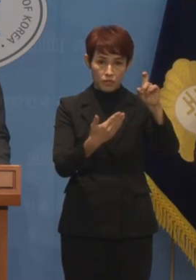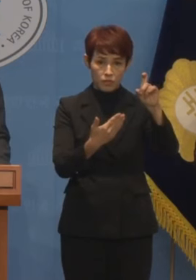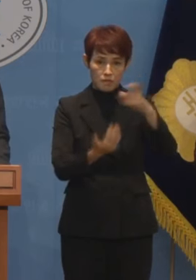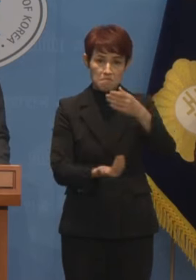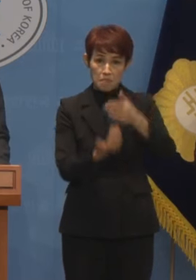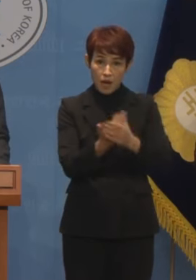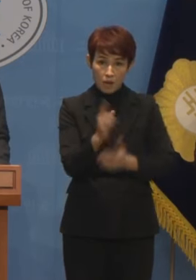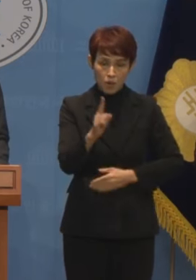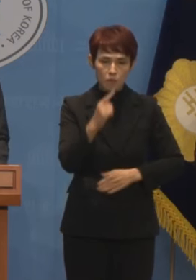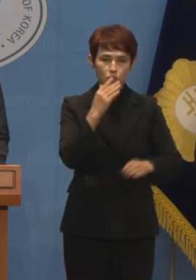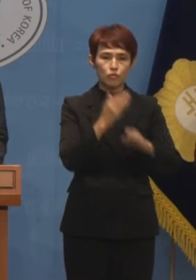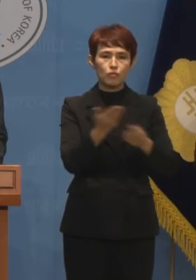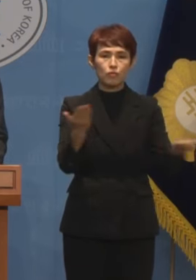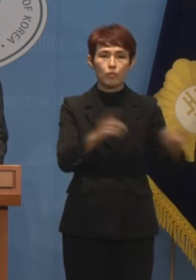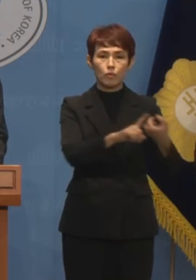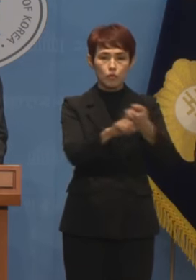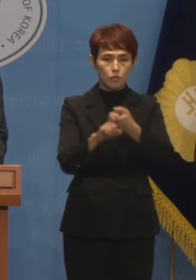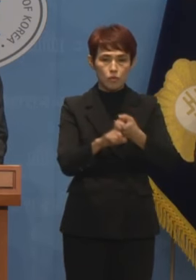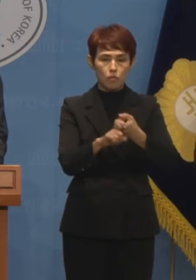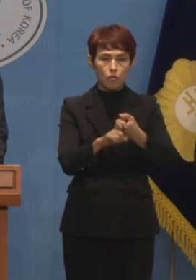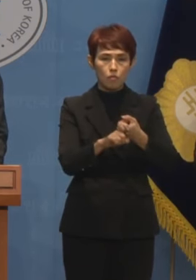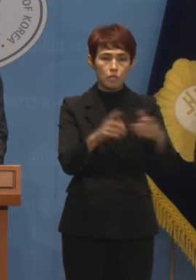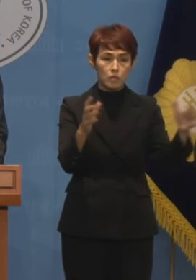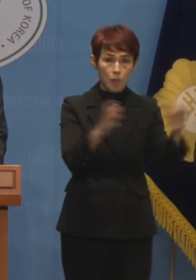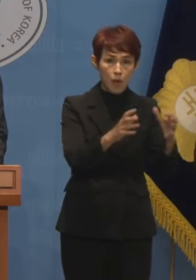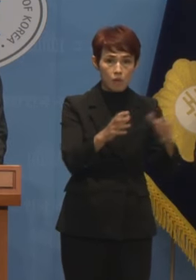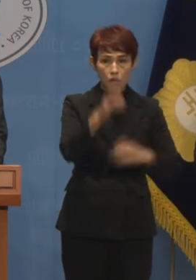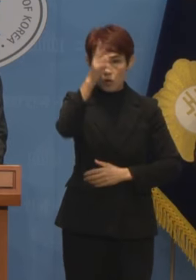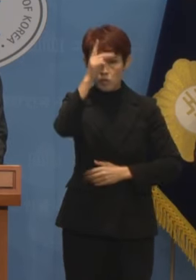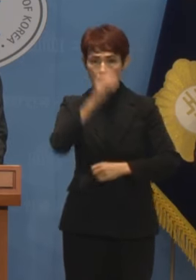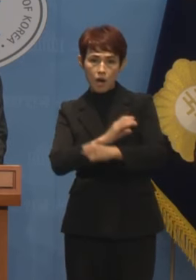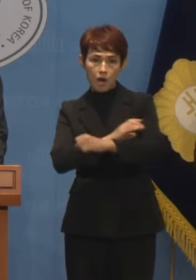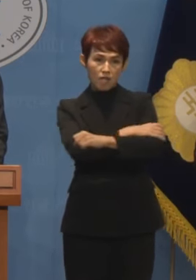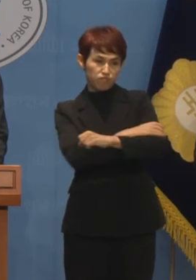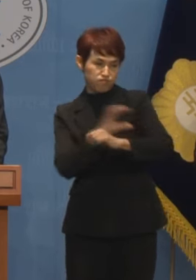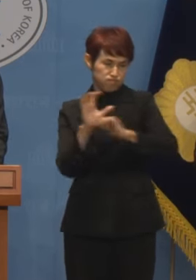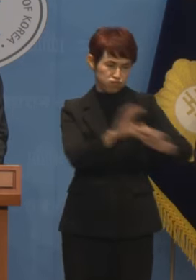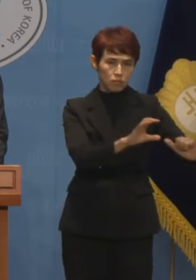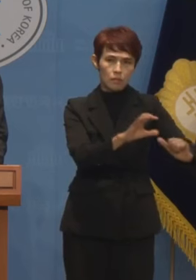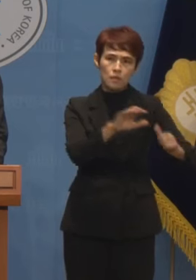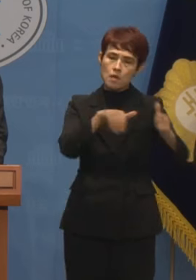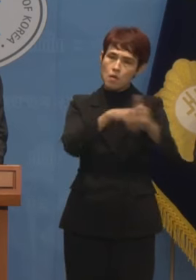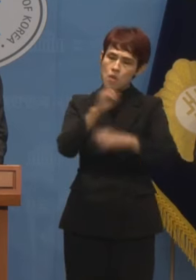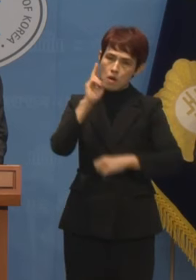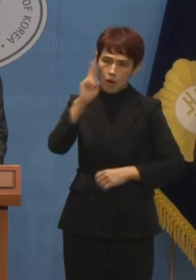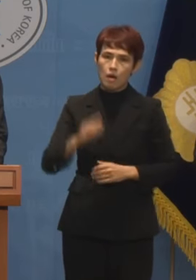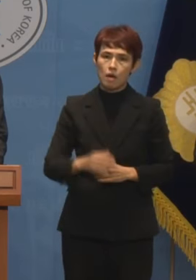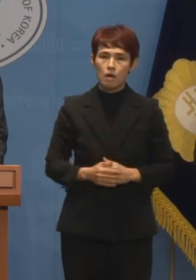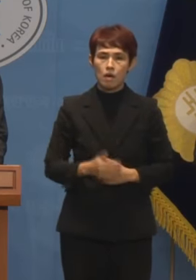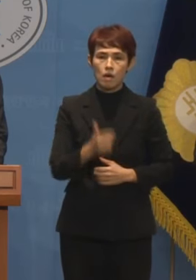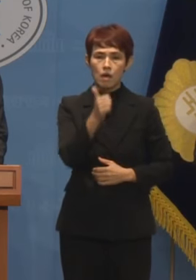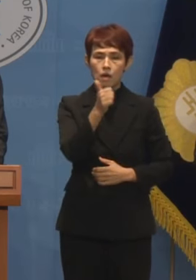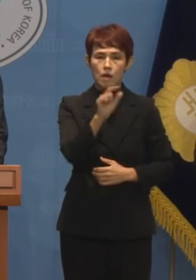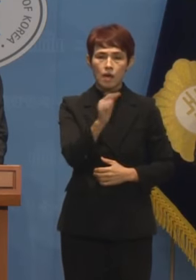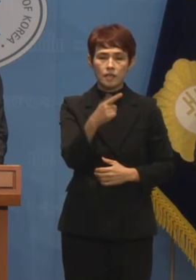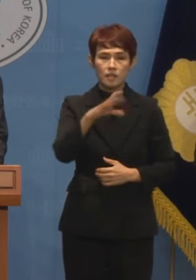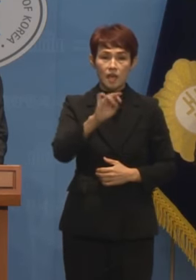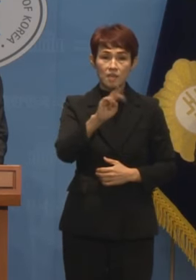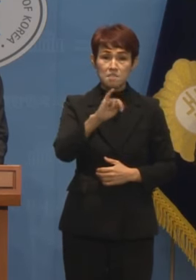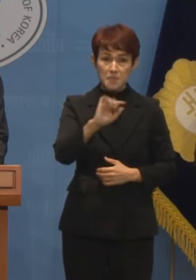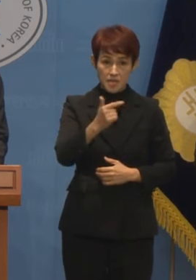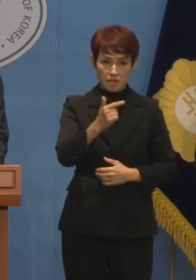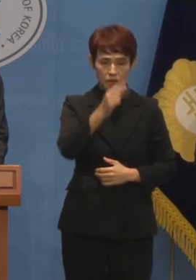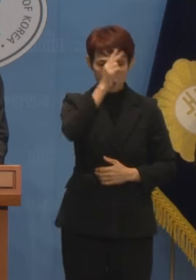민주노총 집회에 대한 경찰의 과잉 진압 사안의 심각성을 인식하고 있고 한창민 의원의 경찰